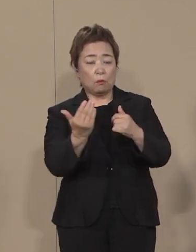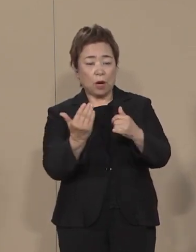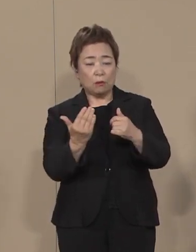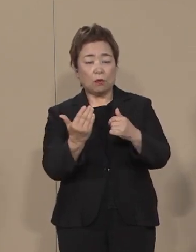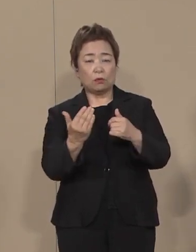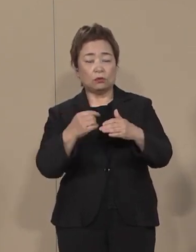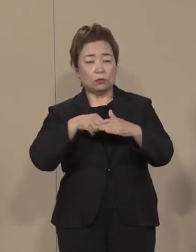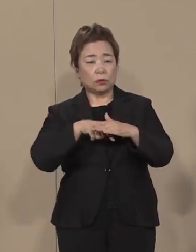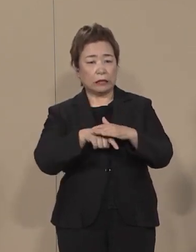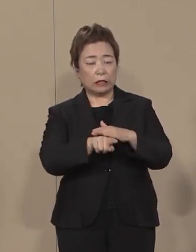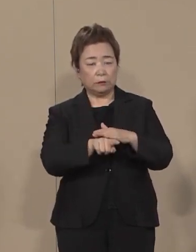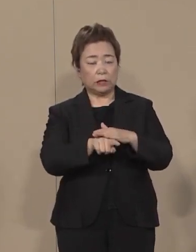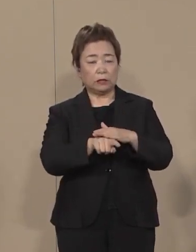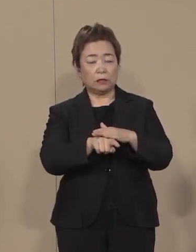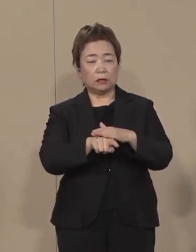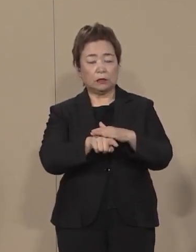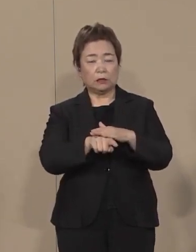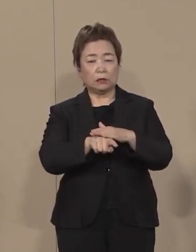a